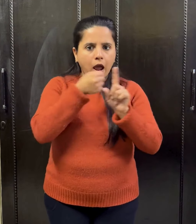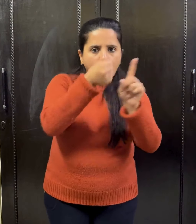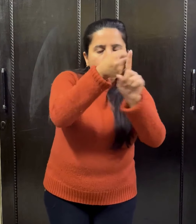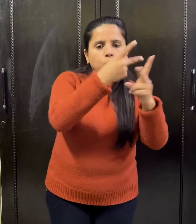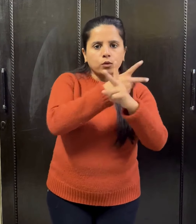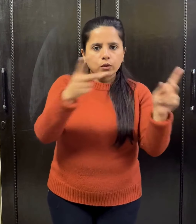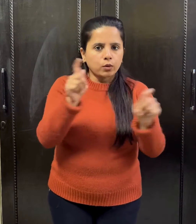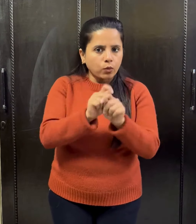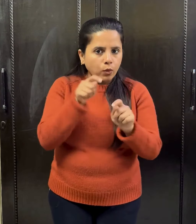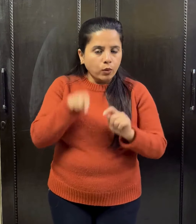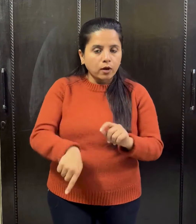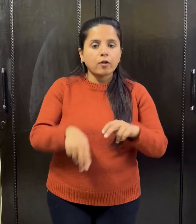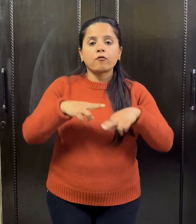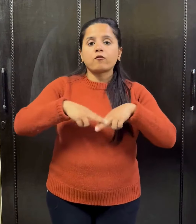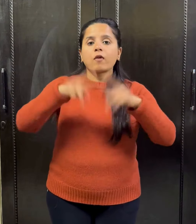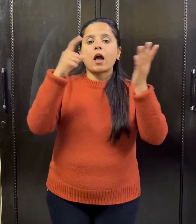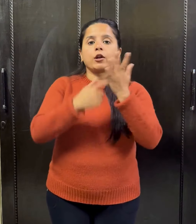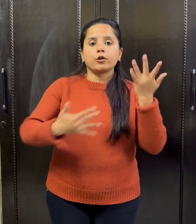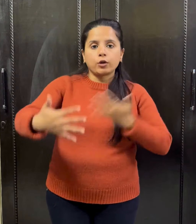और पॉलिसी रिकमेंडेशंस सबमिट करना।